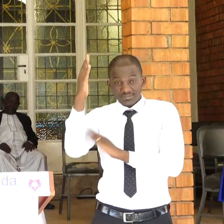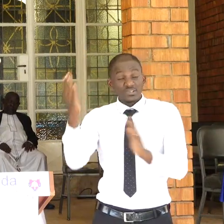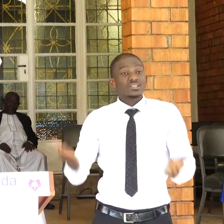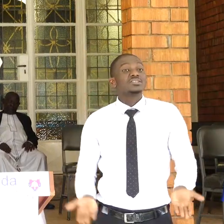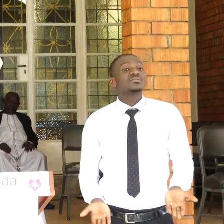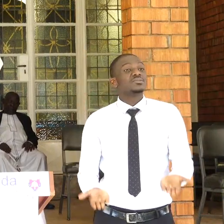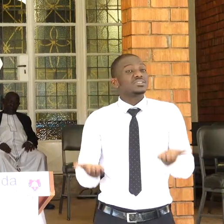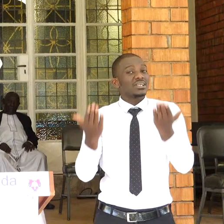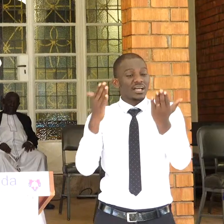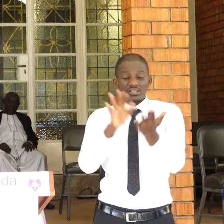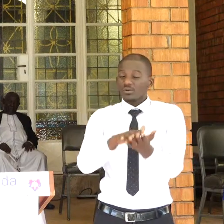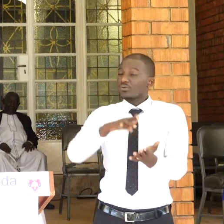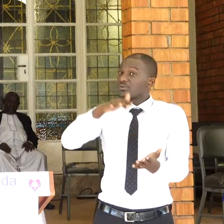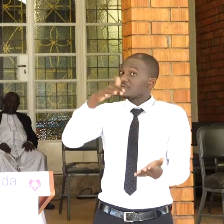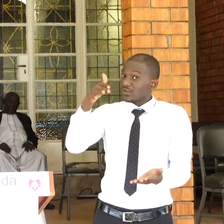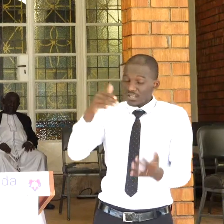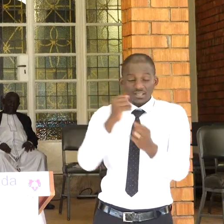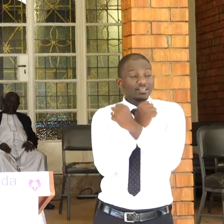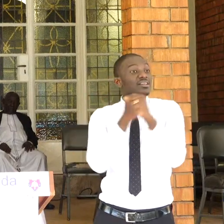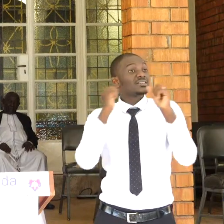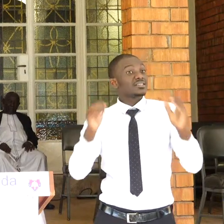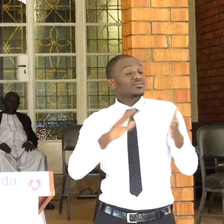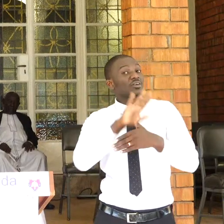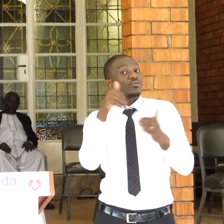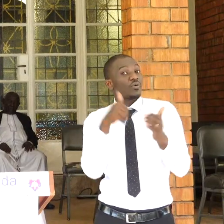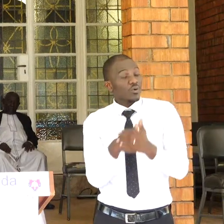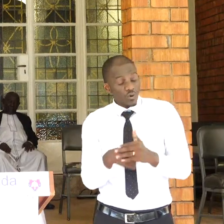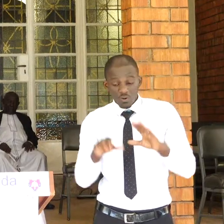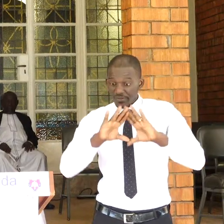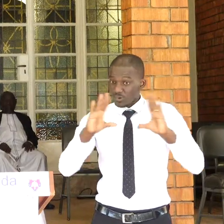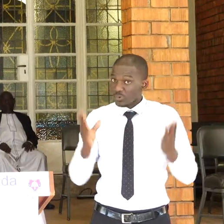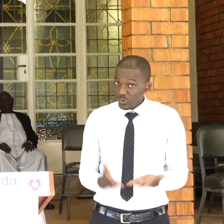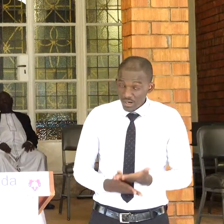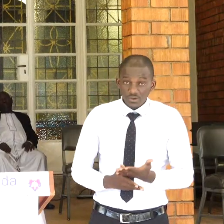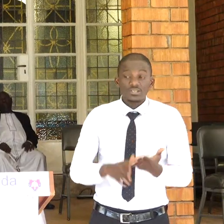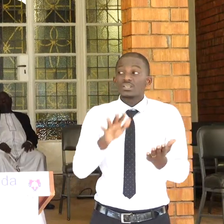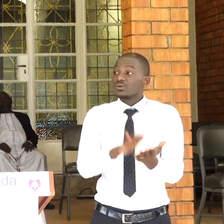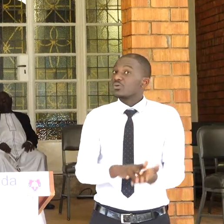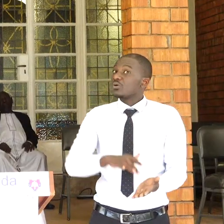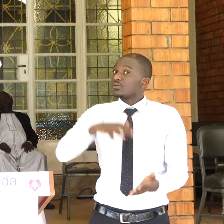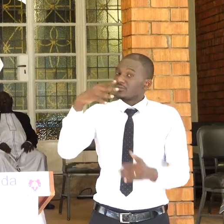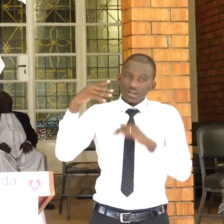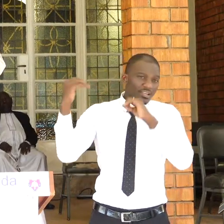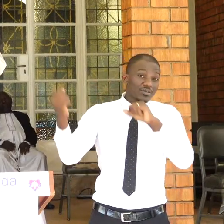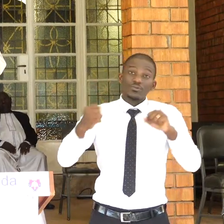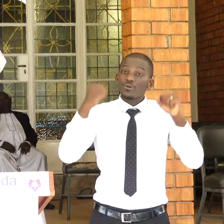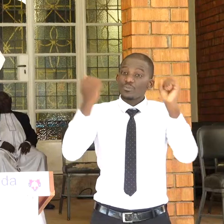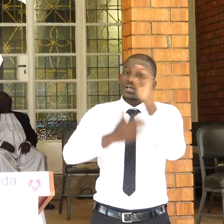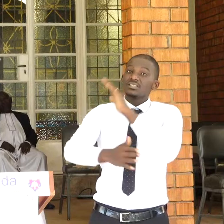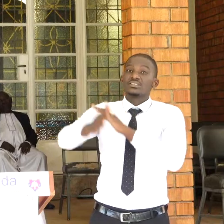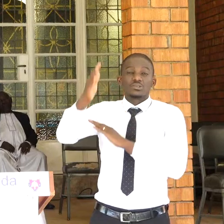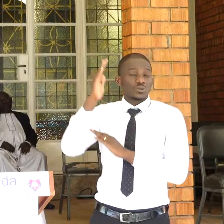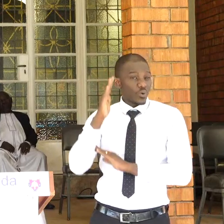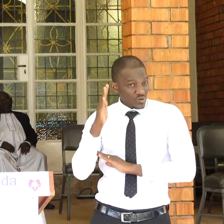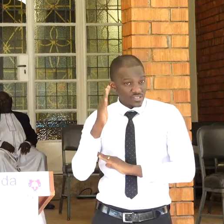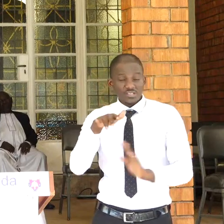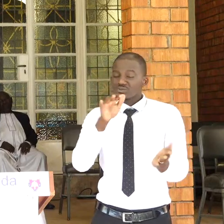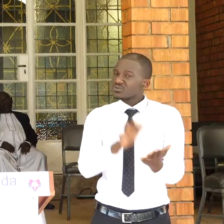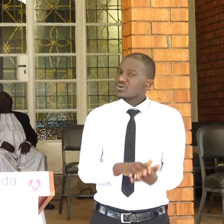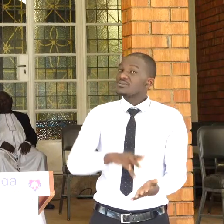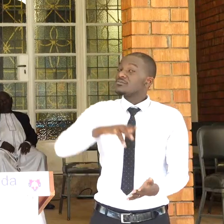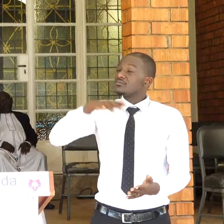yimusomu lokozi wensizo na yimusomu yinza webi ntubyo na yimuso ya tato